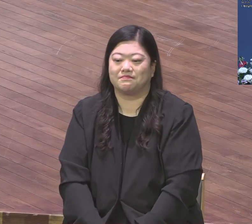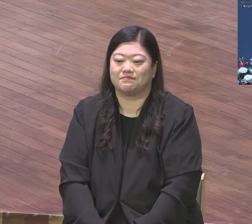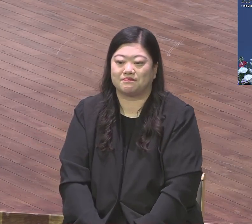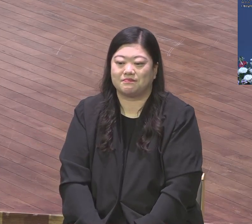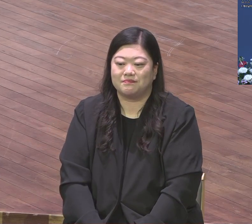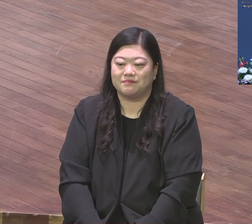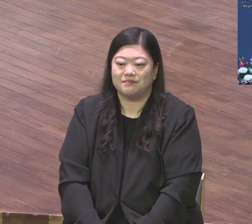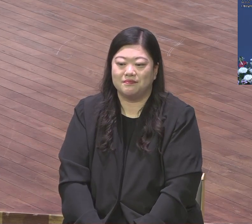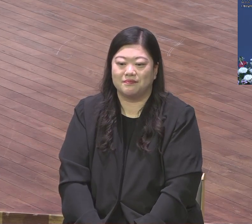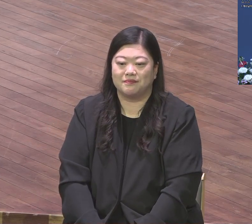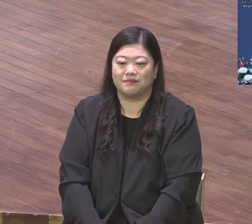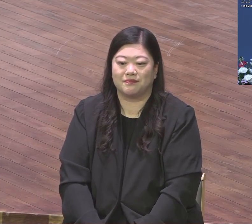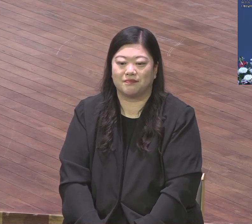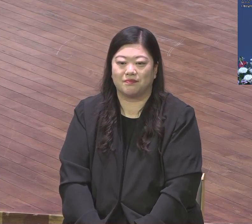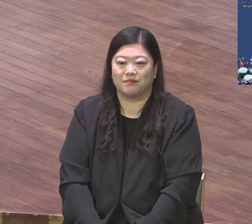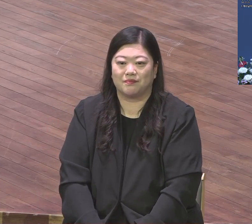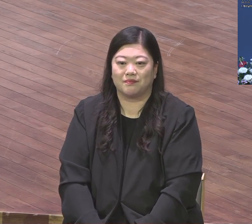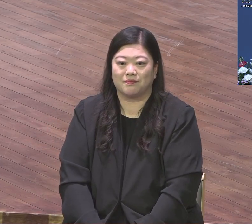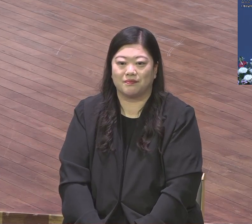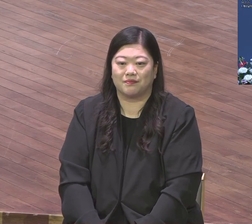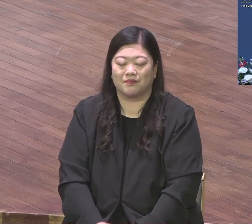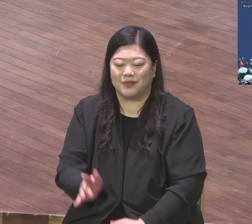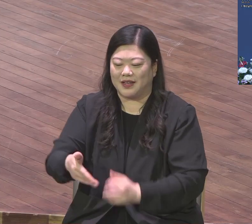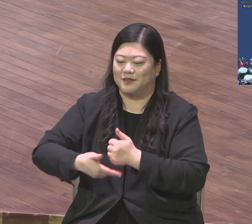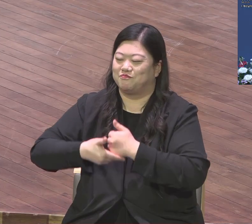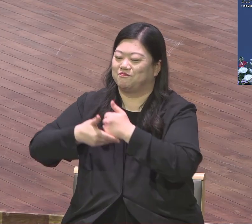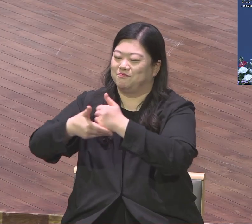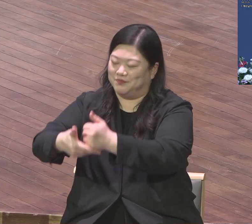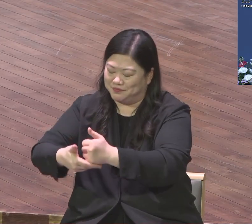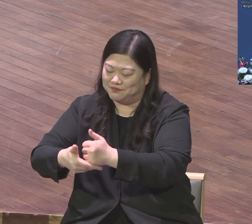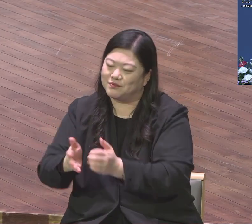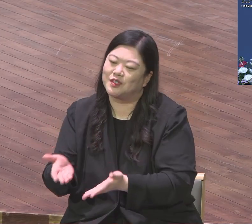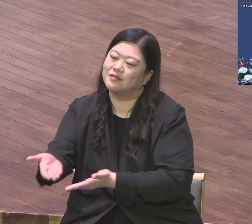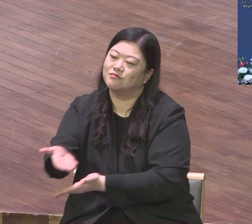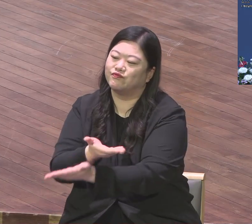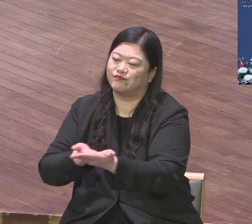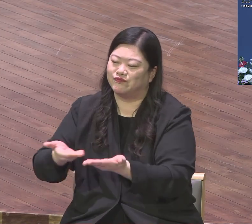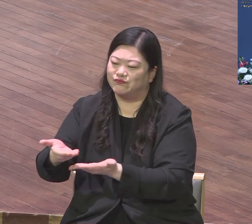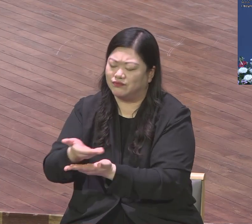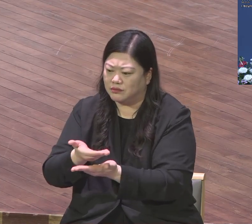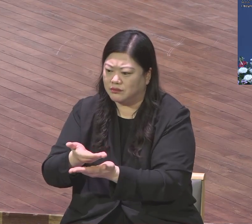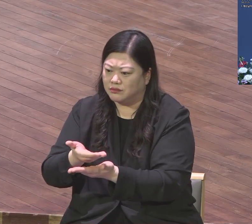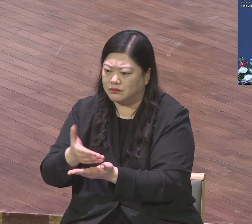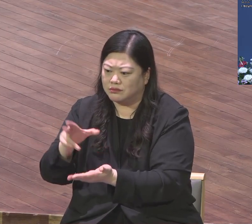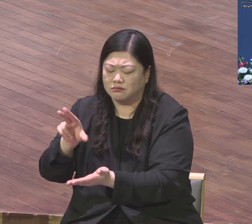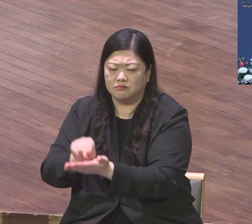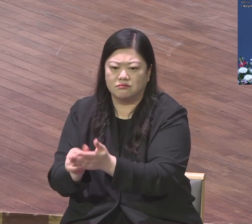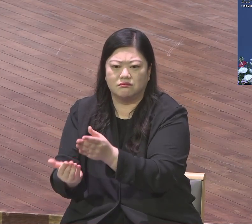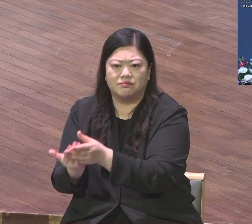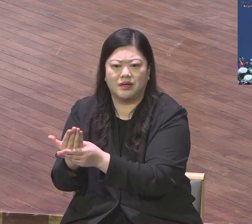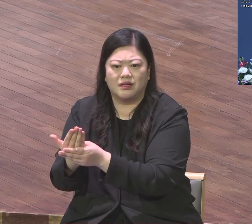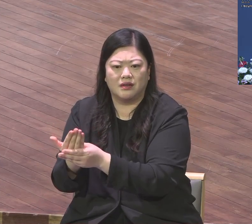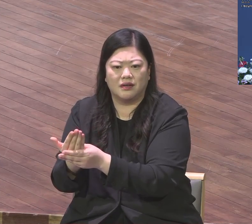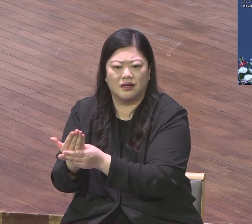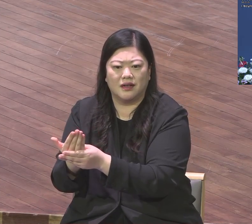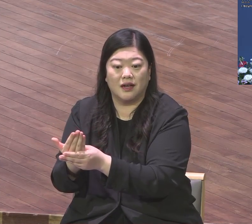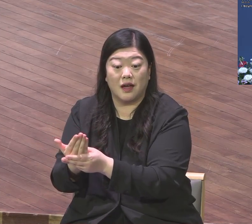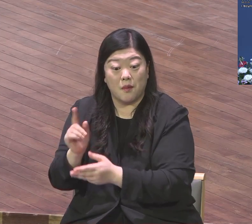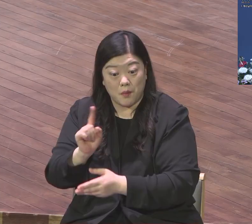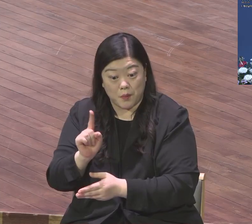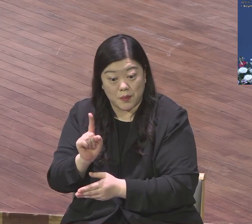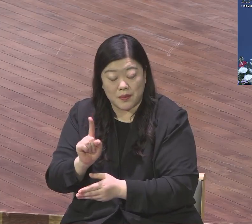이 잔치집에서 한 가지 문제가 발생됐습니다. 그것은 바로 혼인 잔치집에서 꼭 있어야